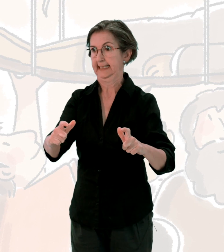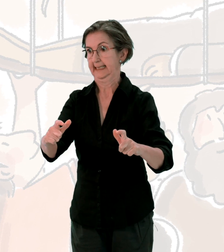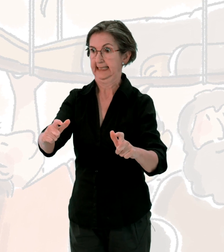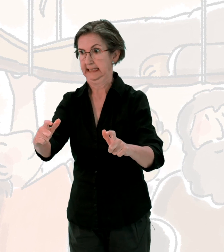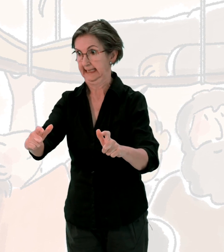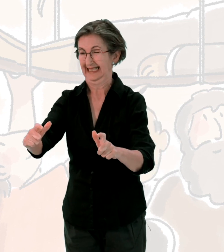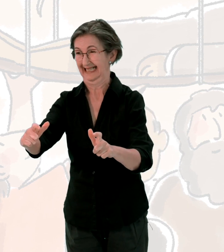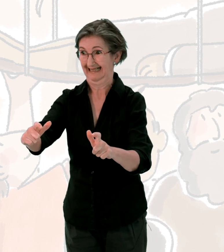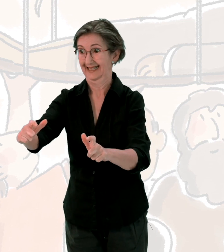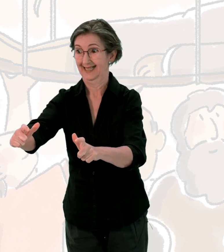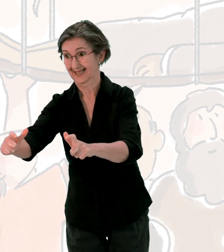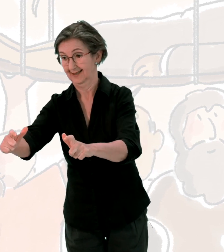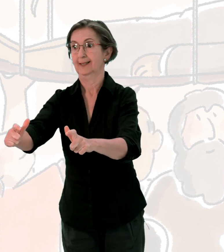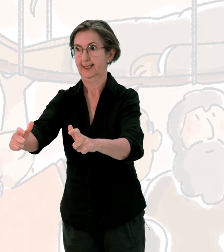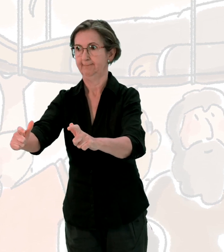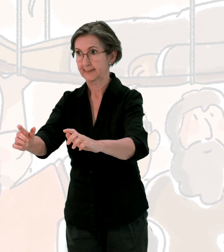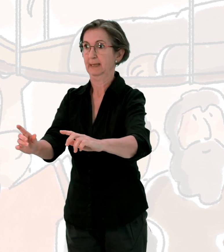ils ne peuvent pas le placer devant Jésus.